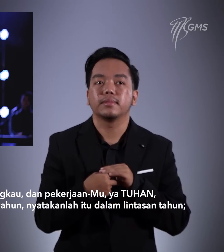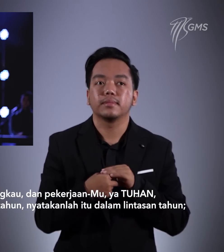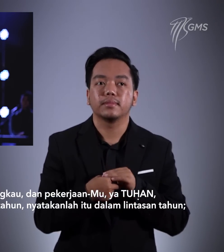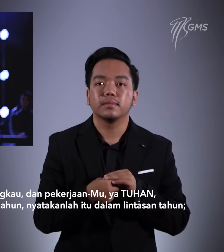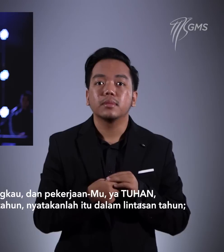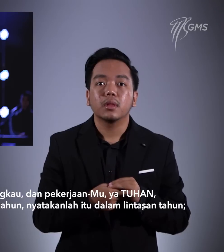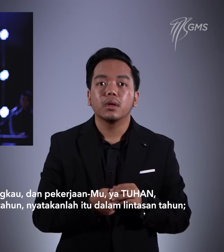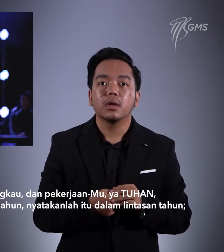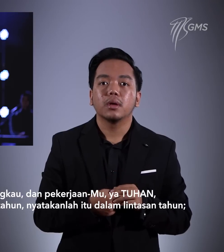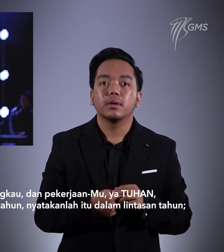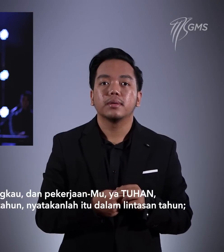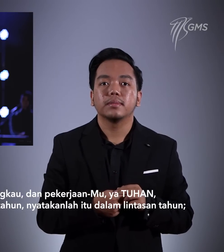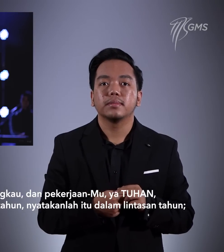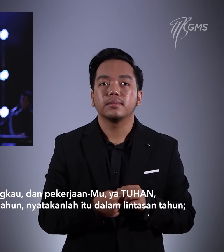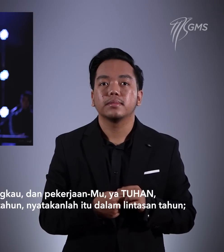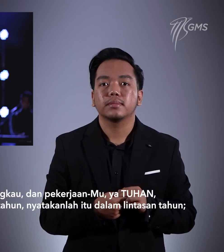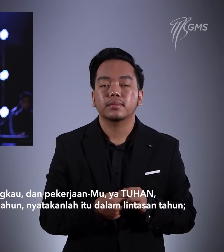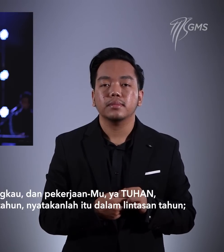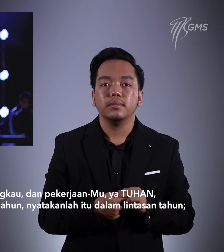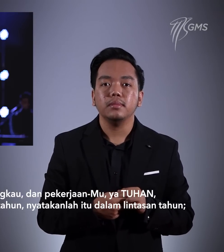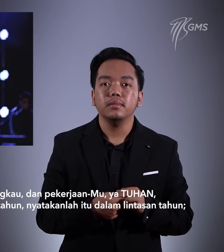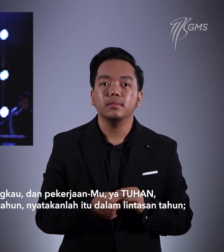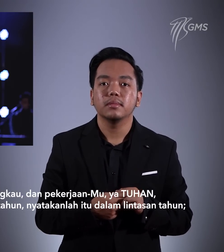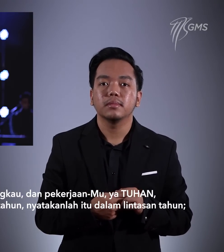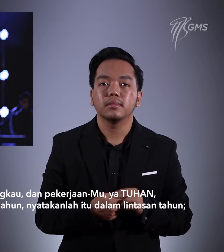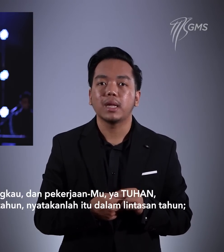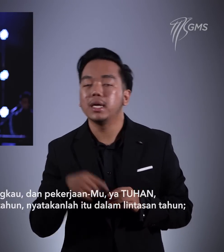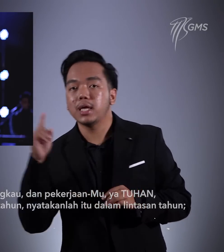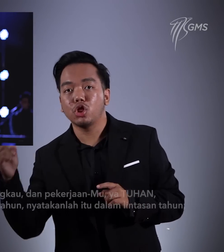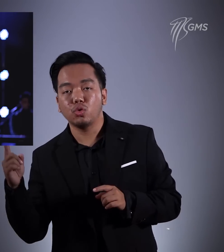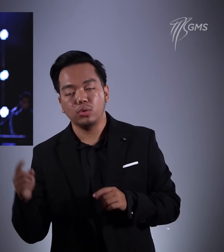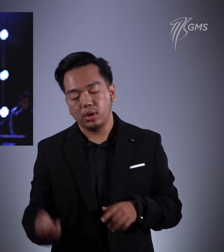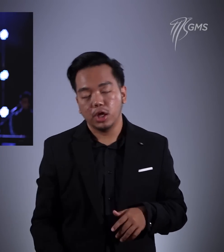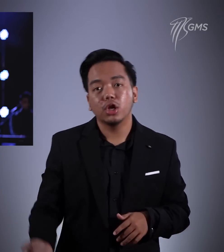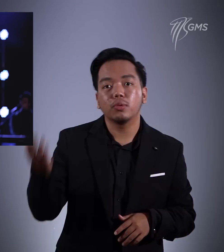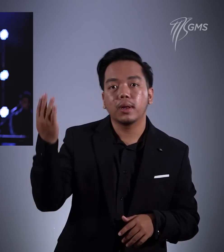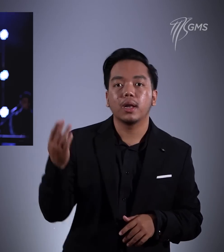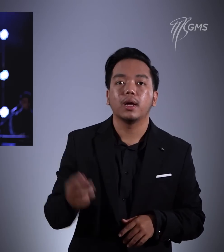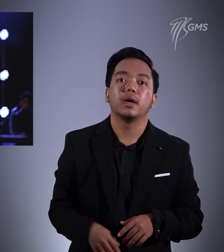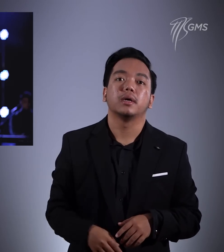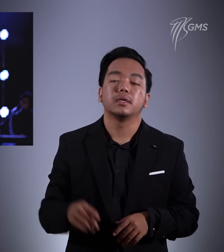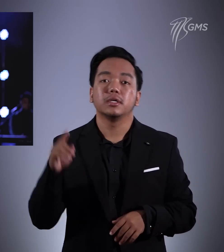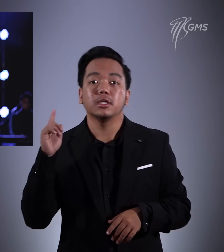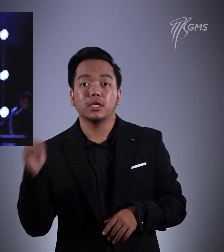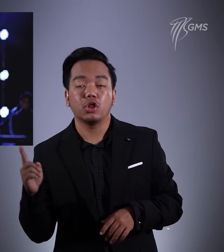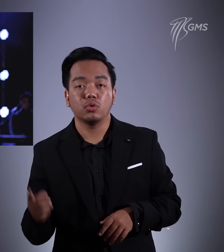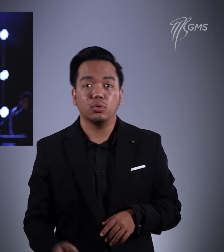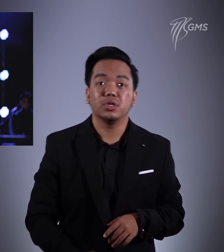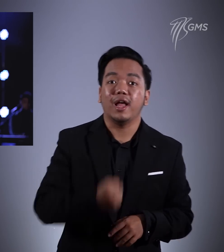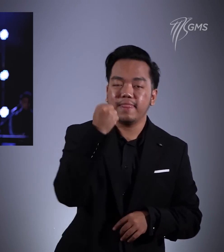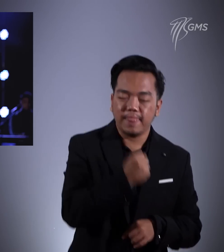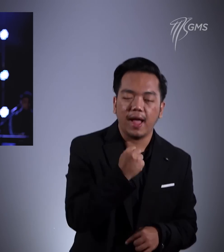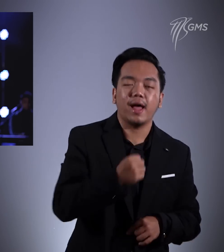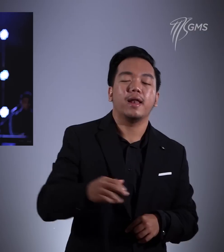Nyatakanlah itu dalam lintasan tahun. Yang satu hidupkanlah, yang satu nyatakanlah. Nyatakanlah lagi seperti